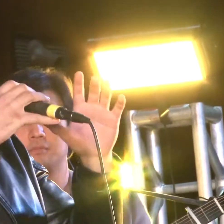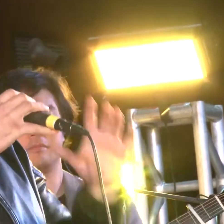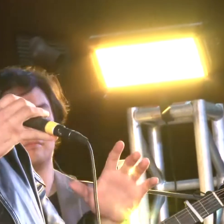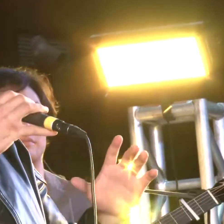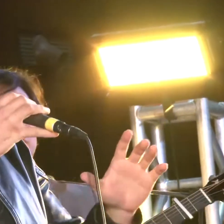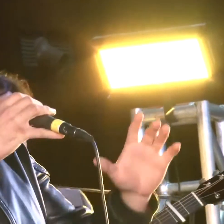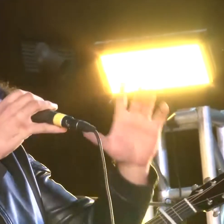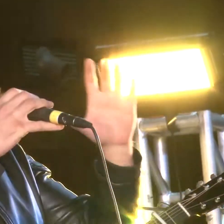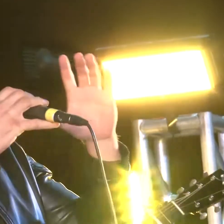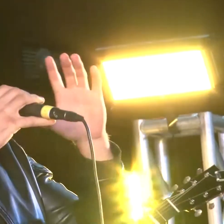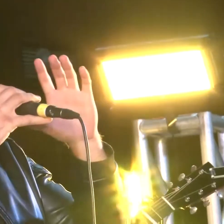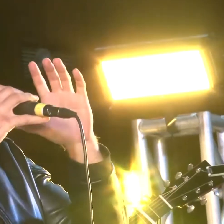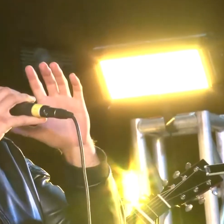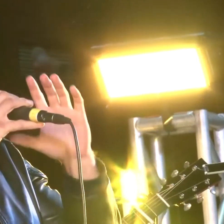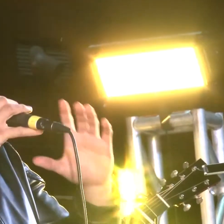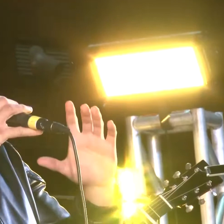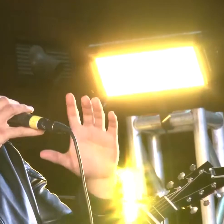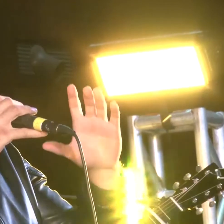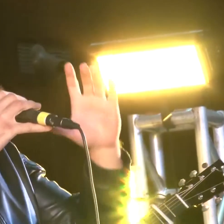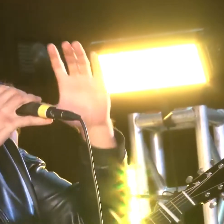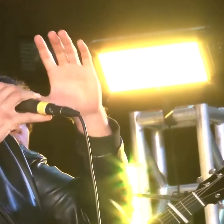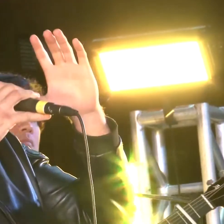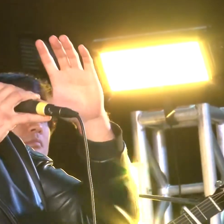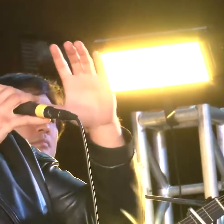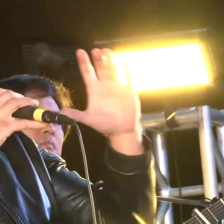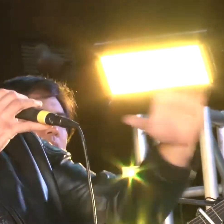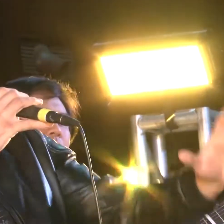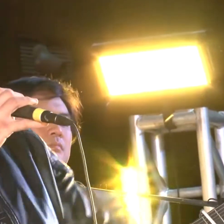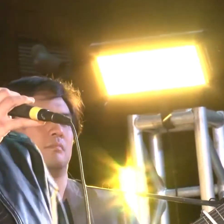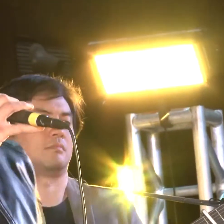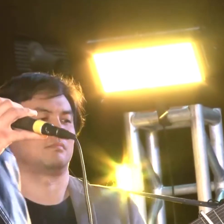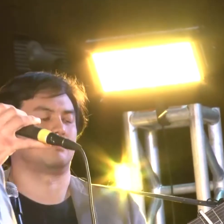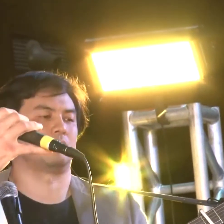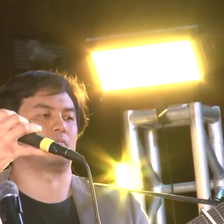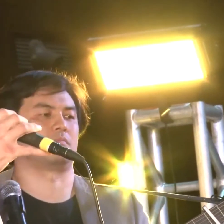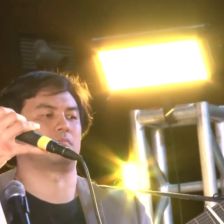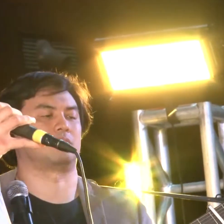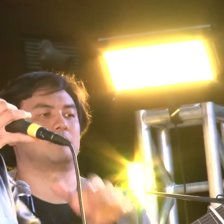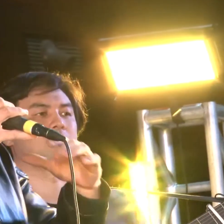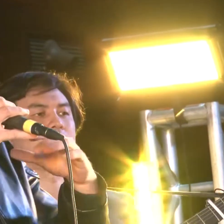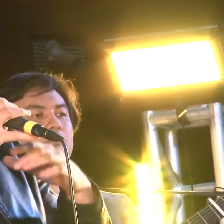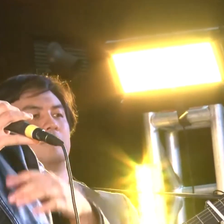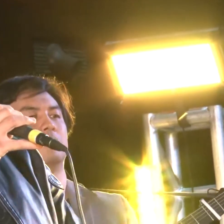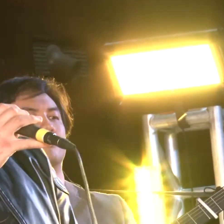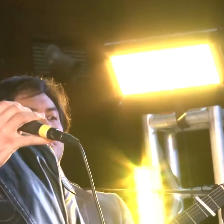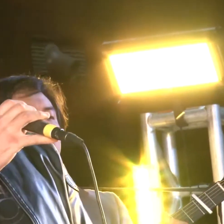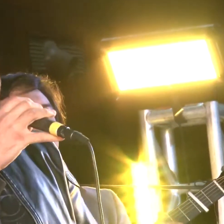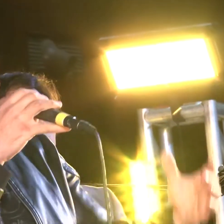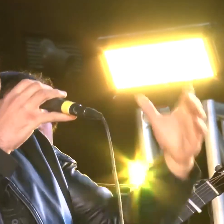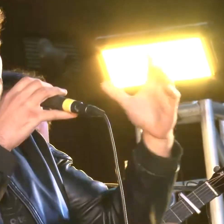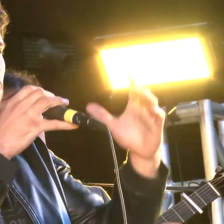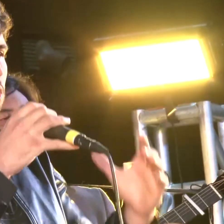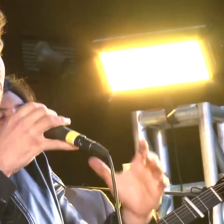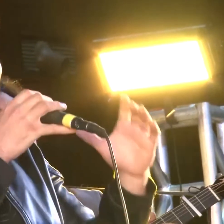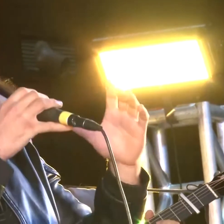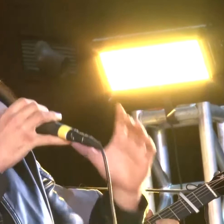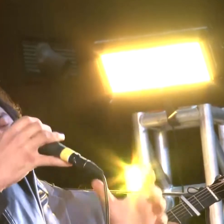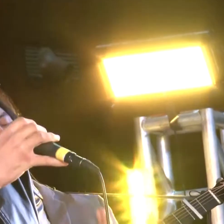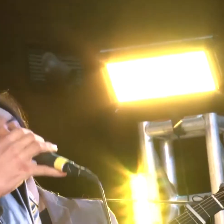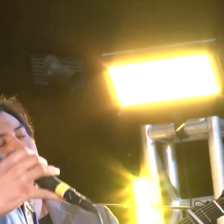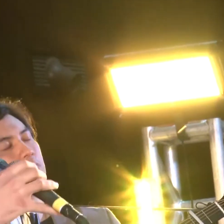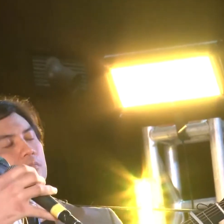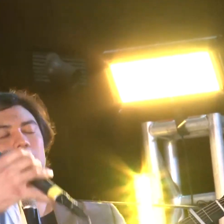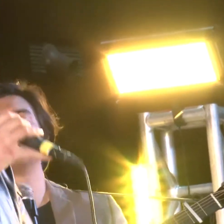Mas lembre-se que o nosso louvor, ele tem que ser direcionado para o Senhor nessa hora. Fale com todo o seu coração: eu escolho a